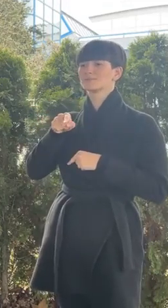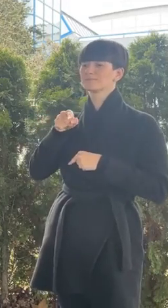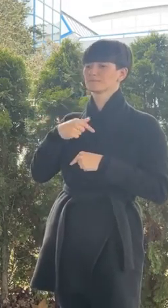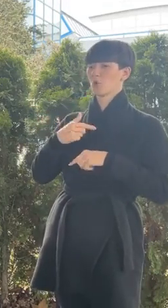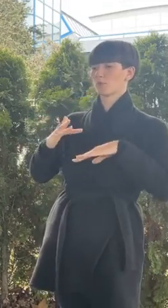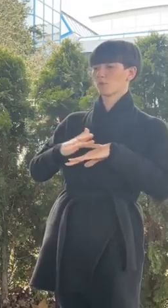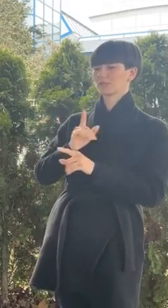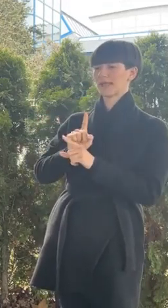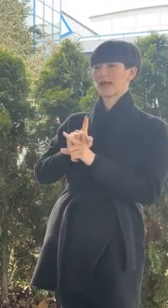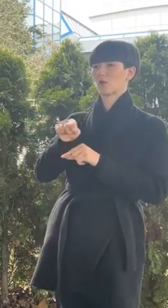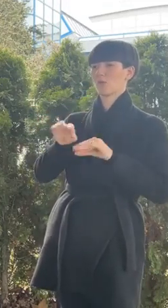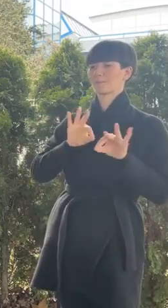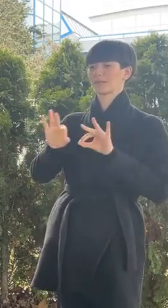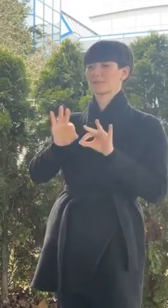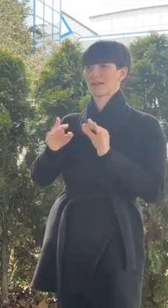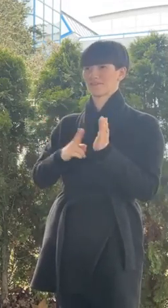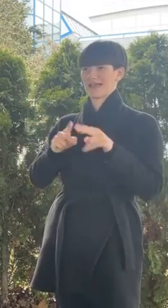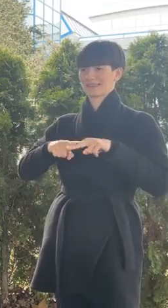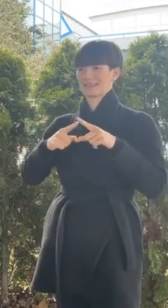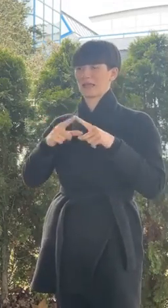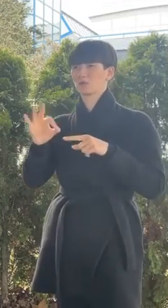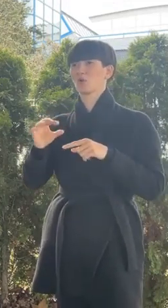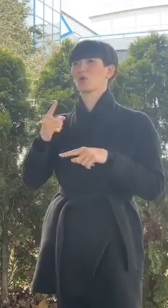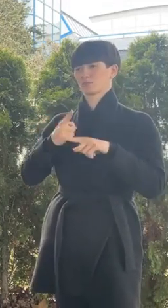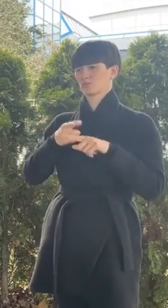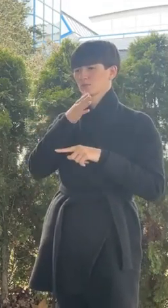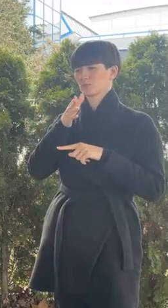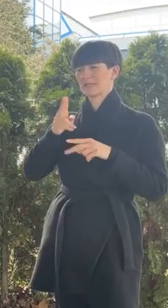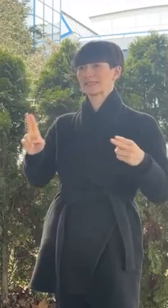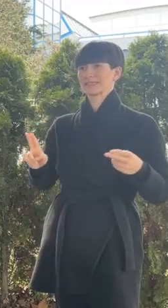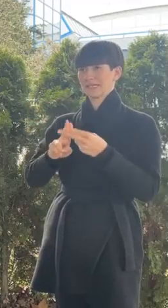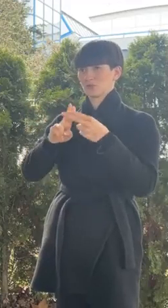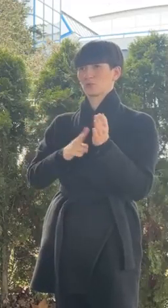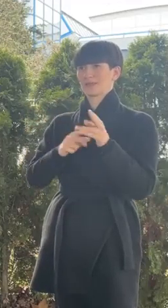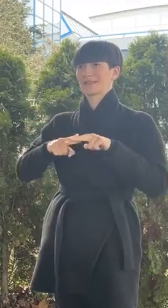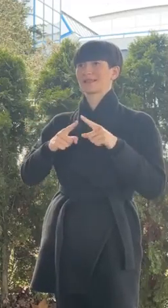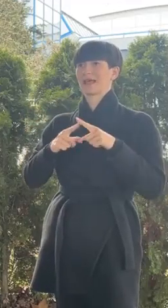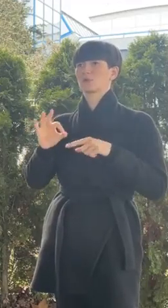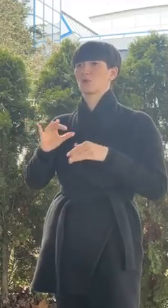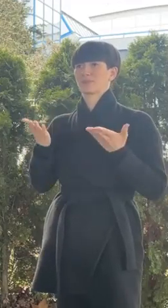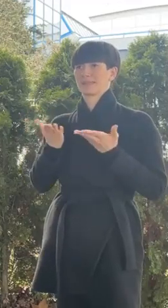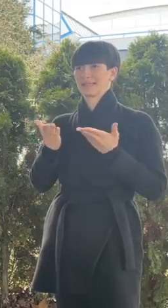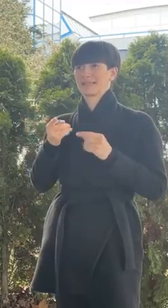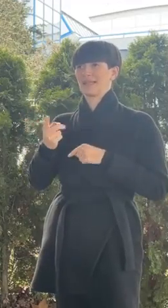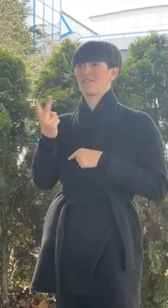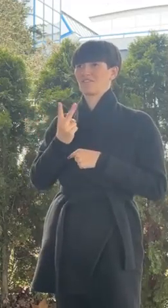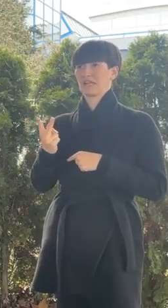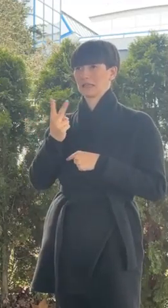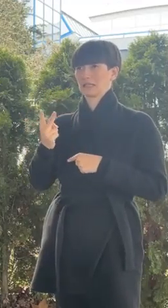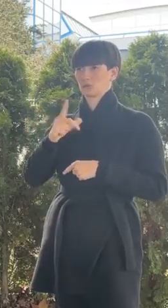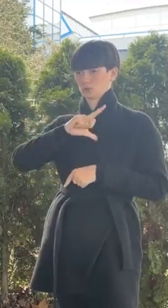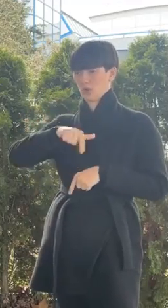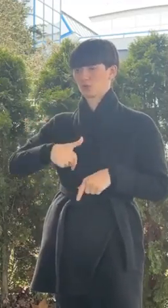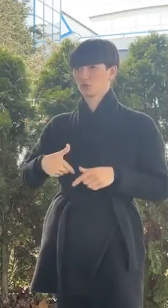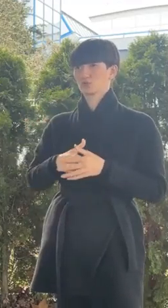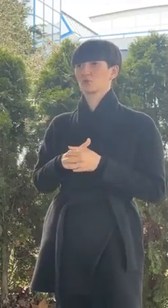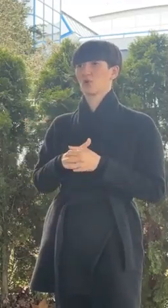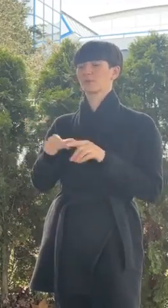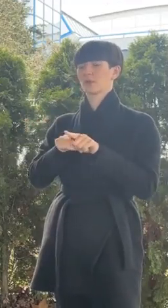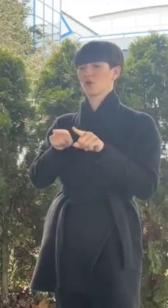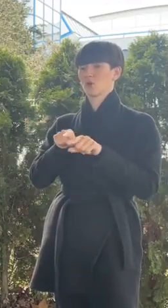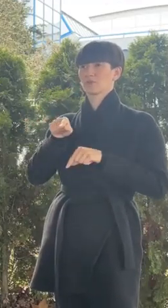príprave Severoatlantickej alebo stretnutiu samitu Severoatlantickej aliancie vo Vilniuse v júli. A okrem toho dnešného stretnutia vo